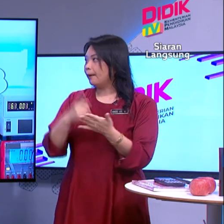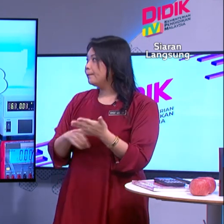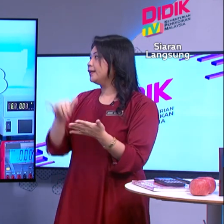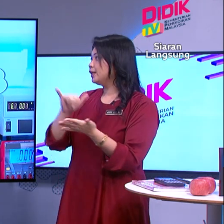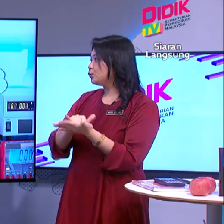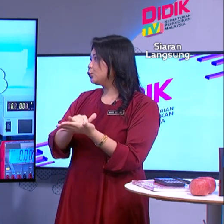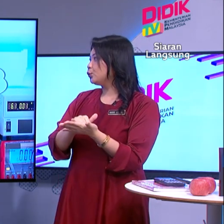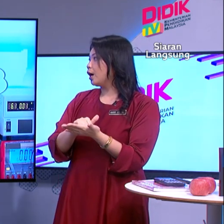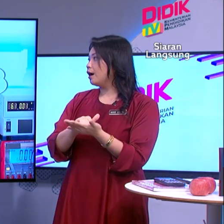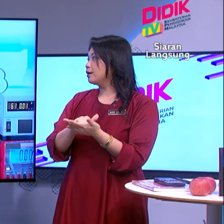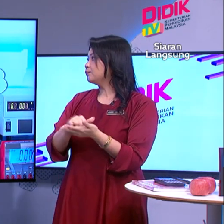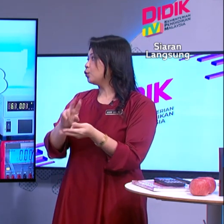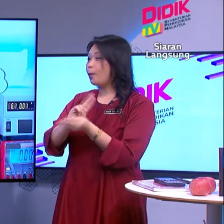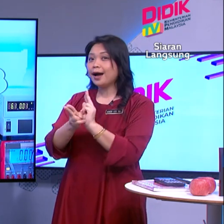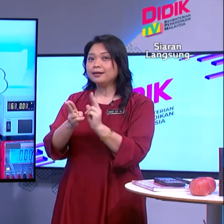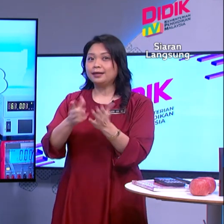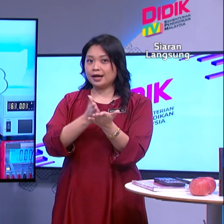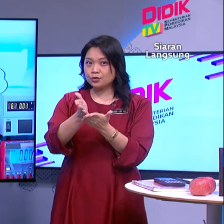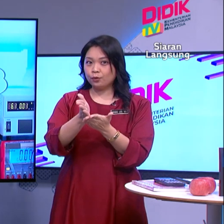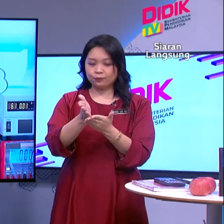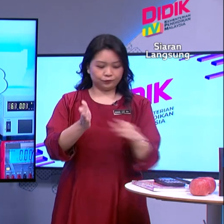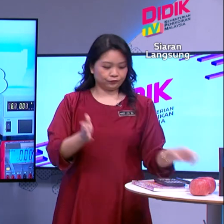Apa itu am ubahan langsung